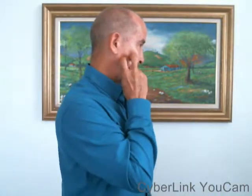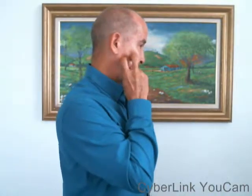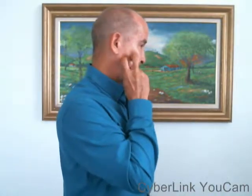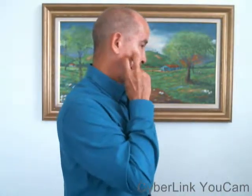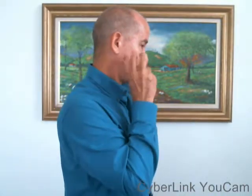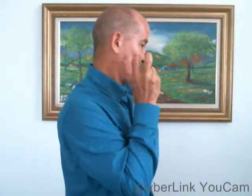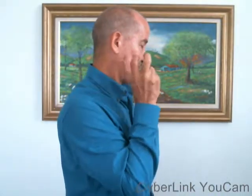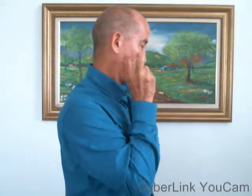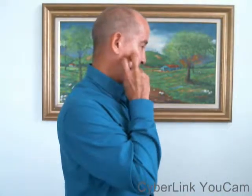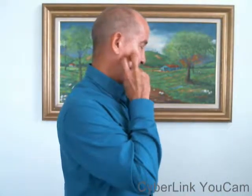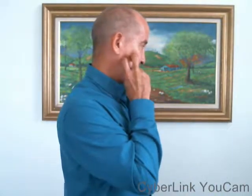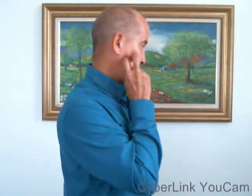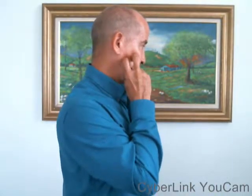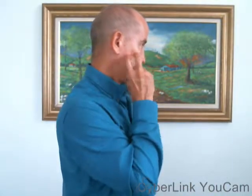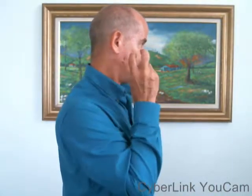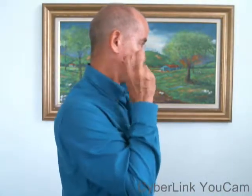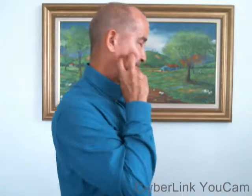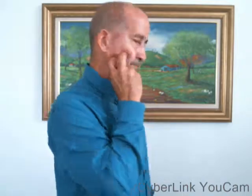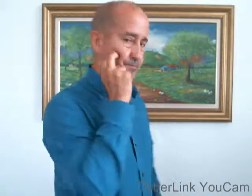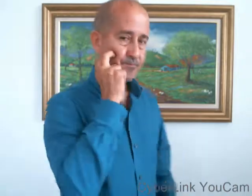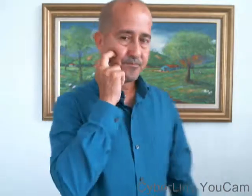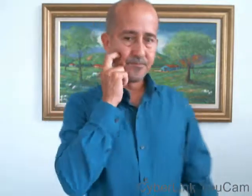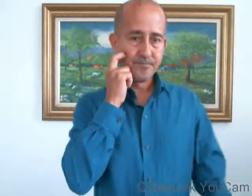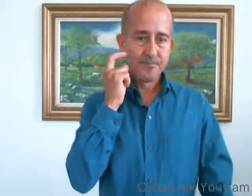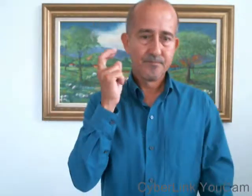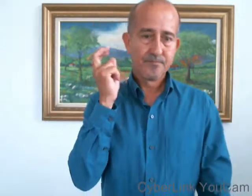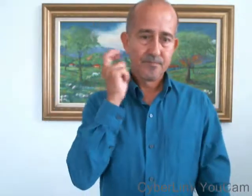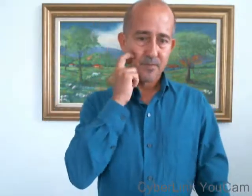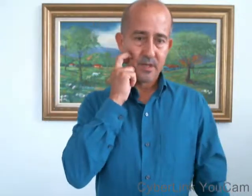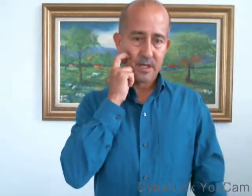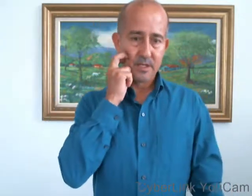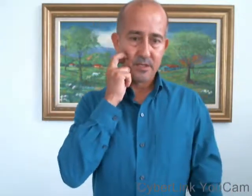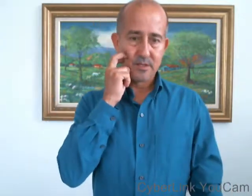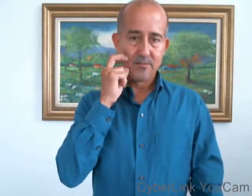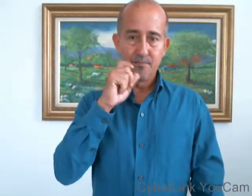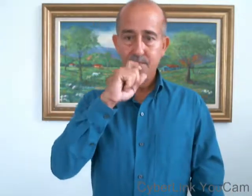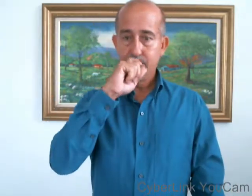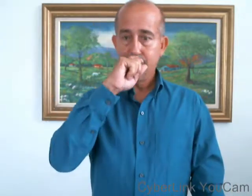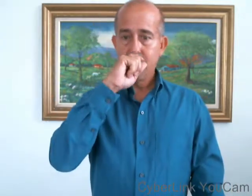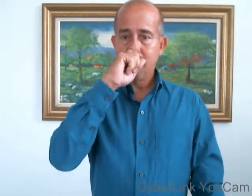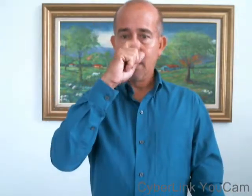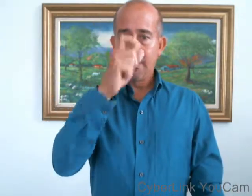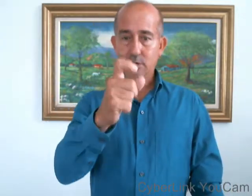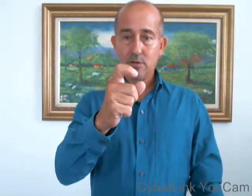gratis, gratis, Arto,